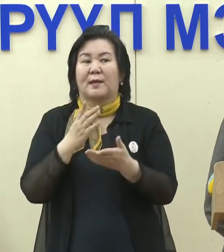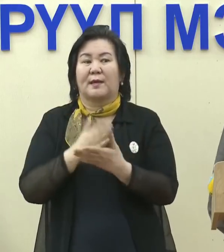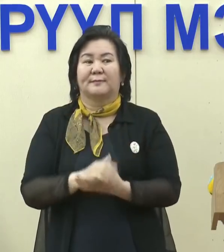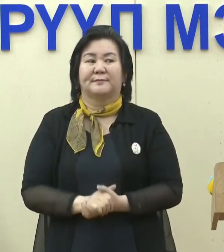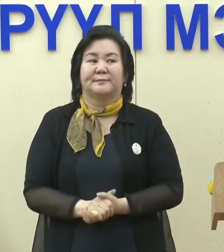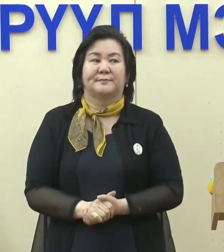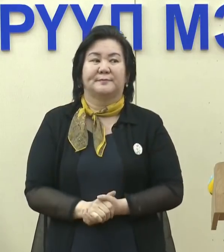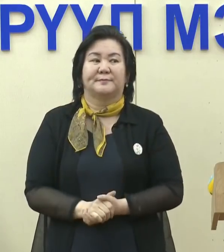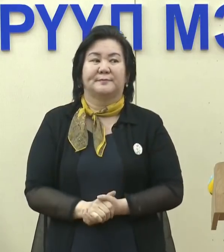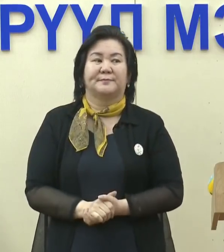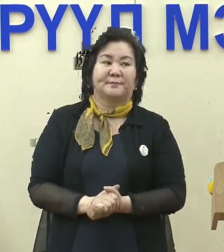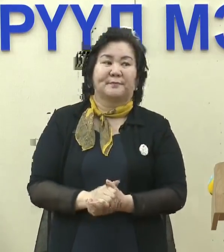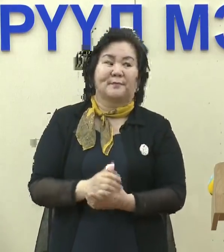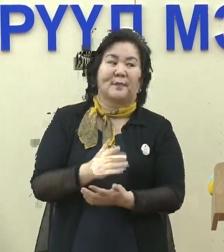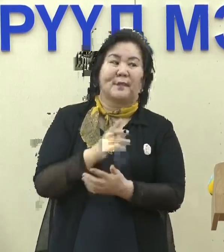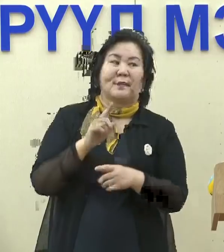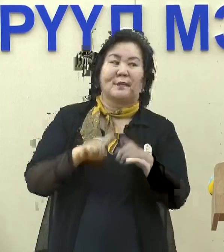тий.